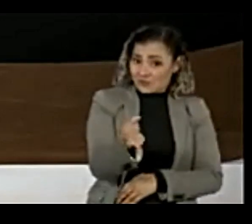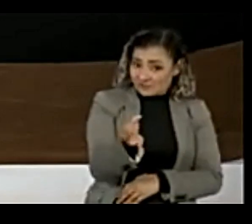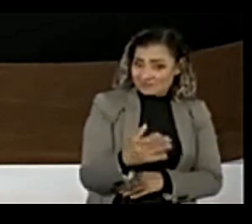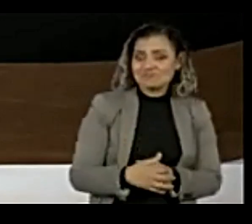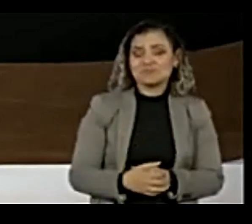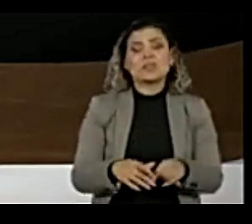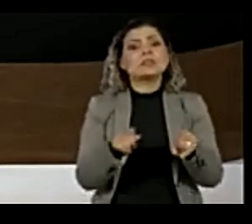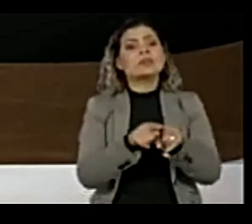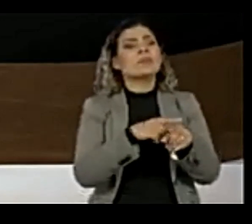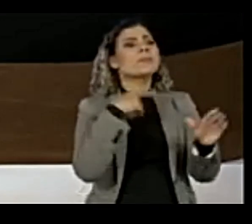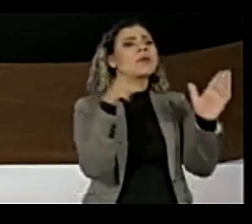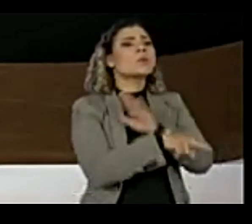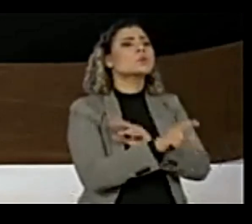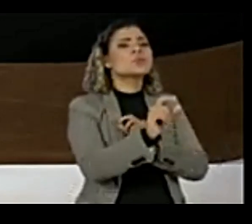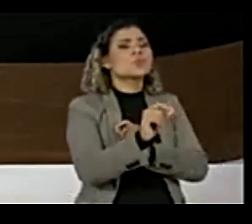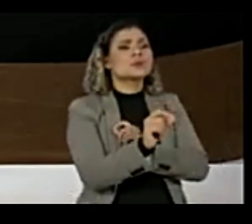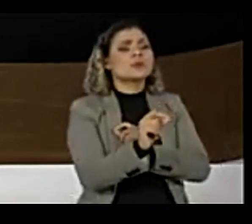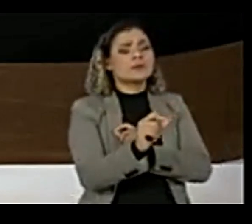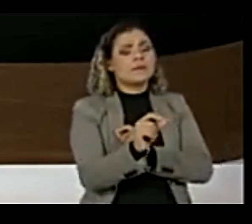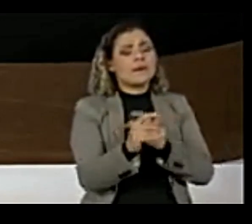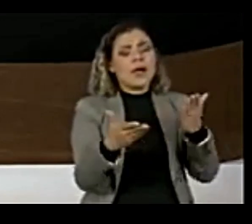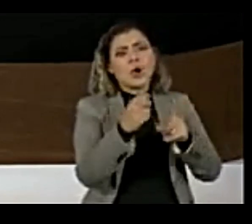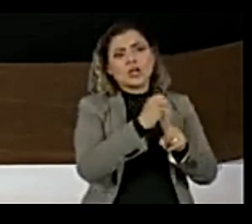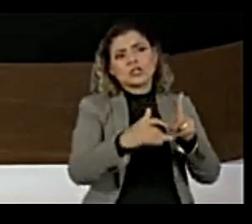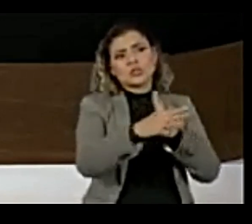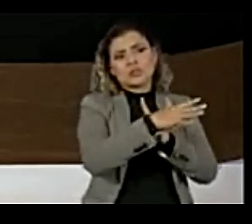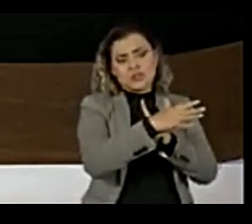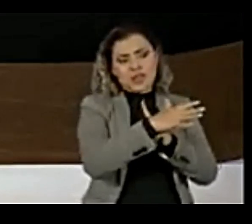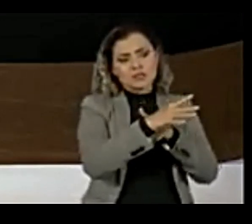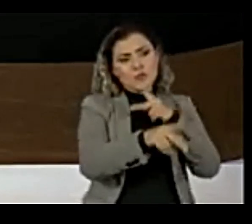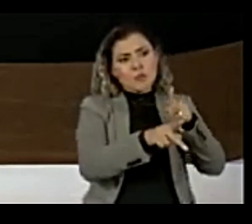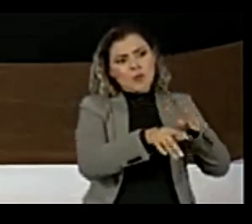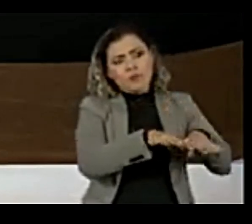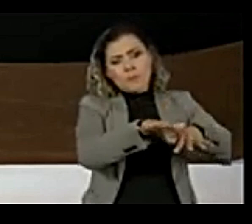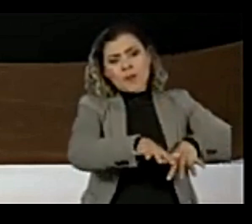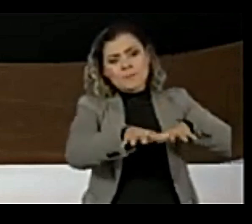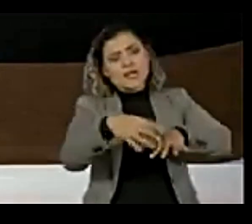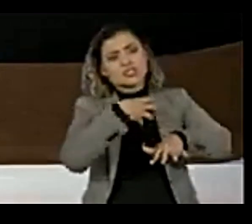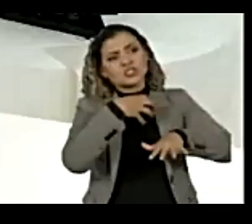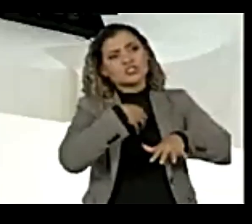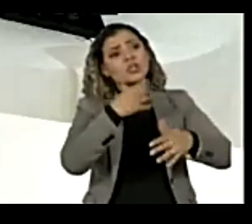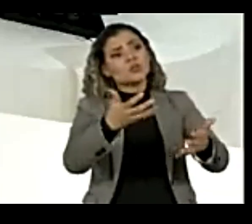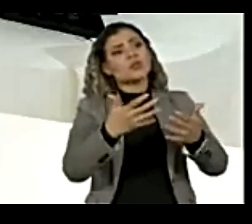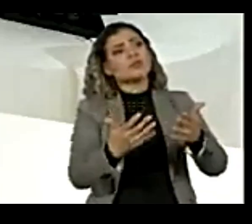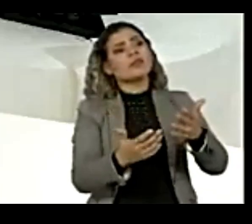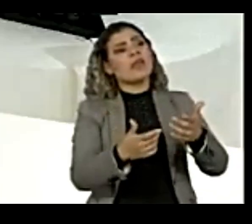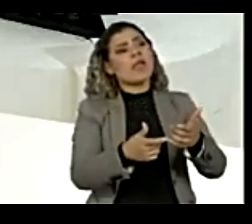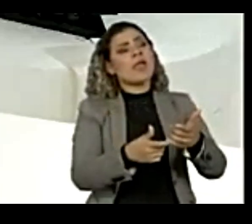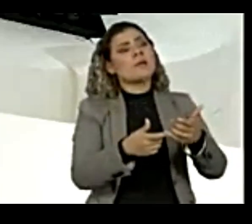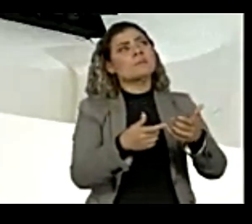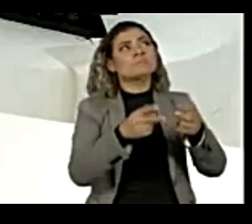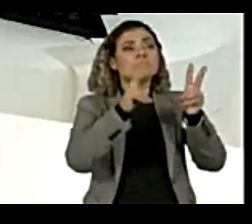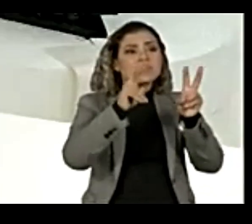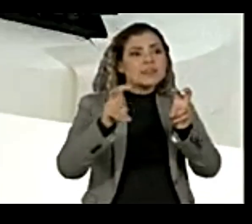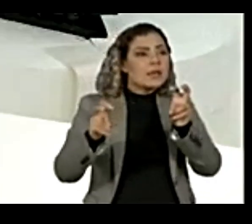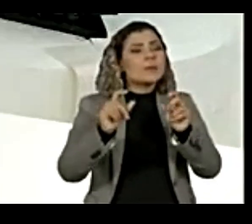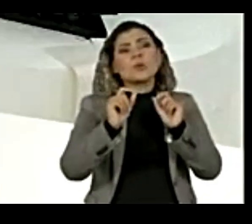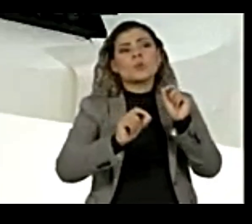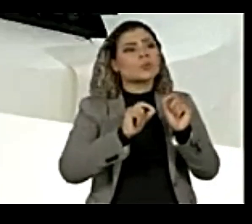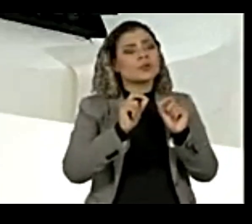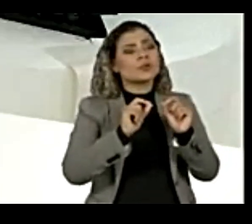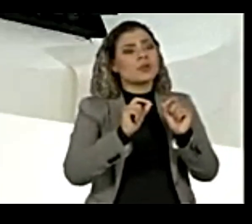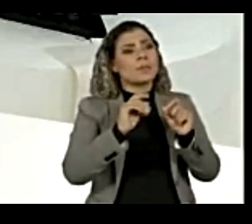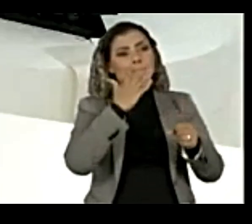sua opinião, qual seria o papel da sociedade civil nesse engajamento por uma frente ampla contra o que você chama